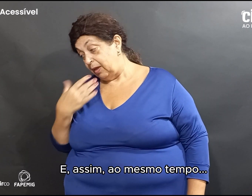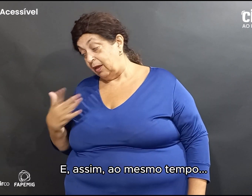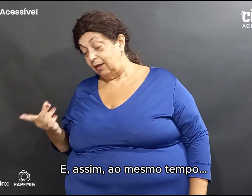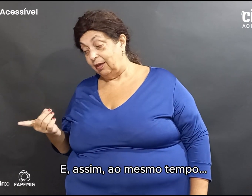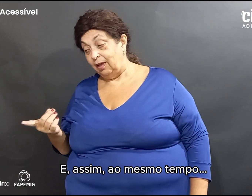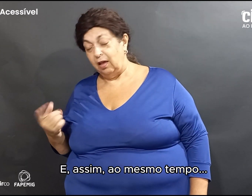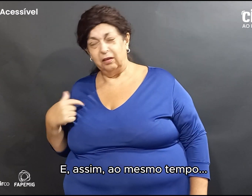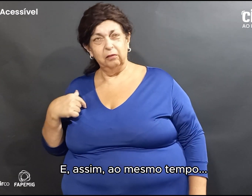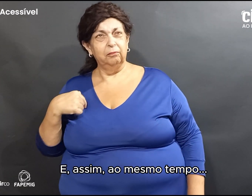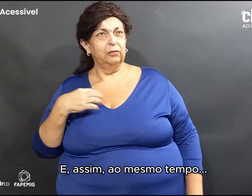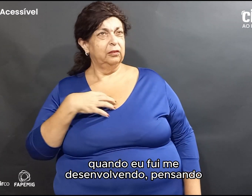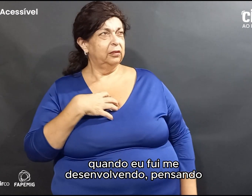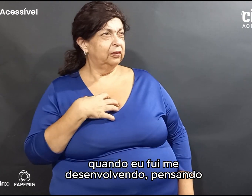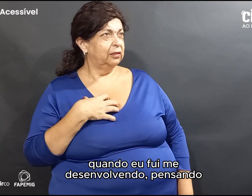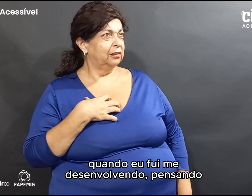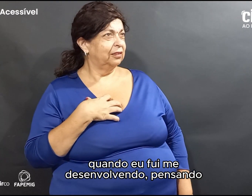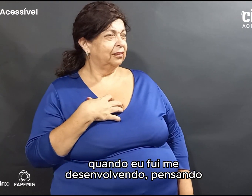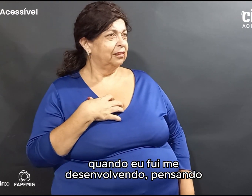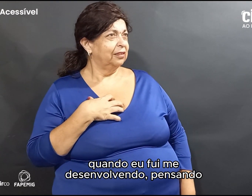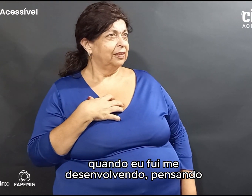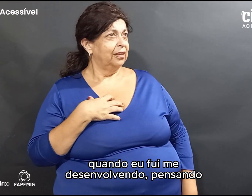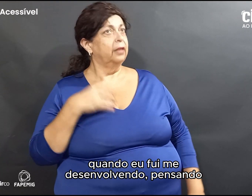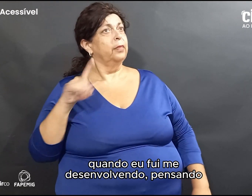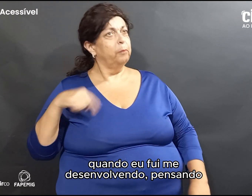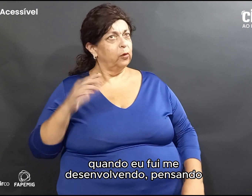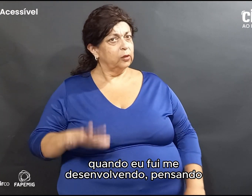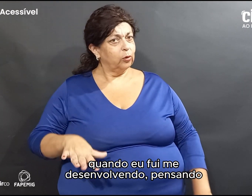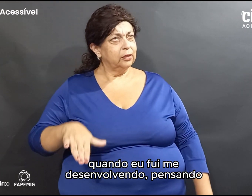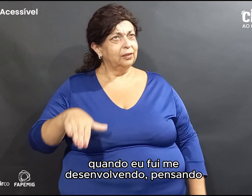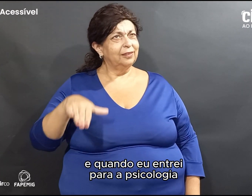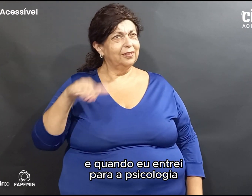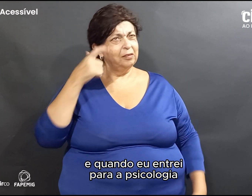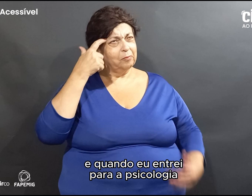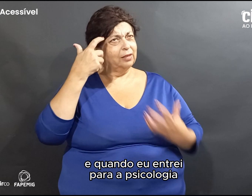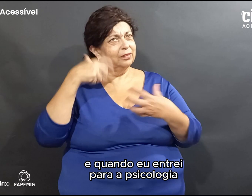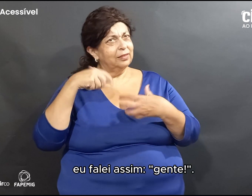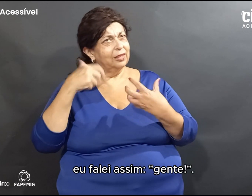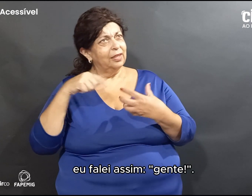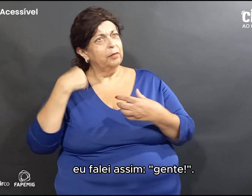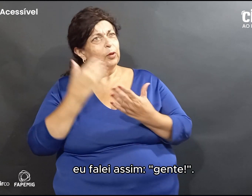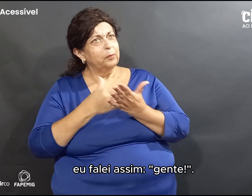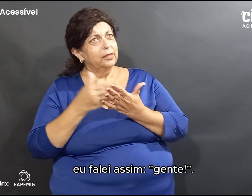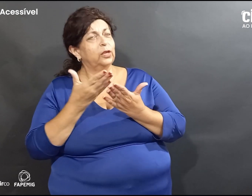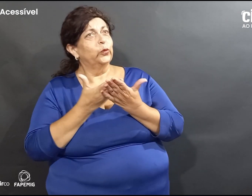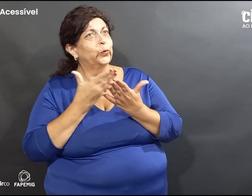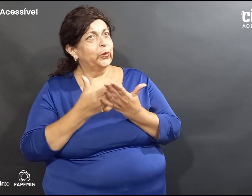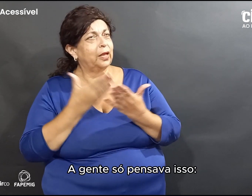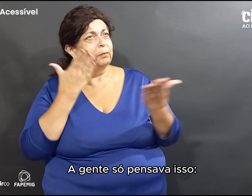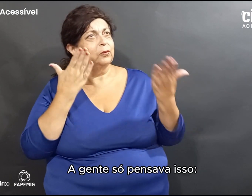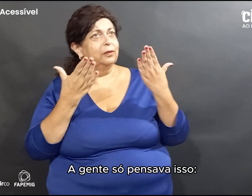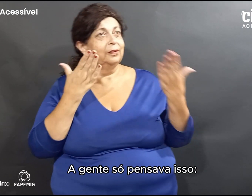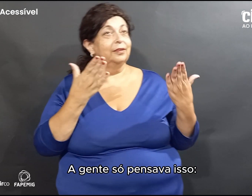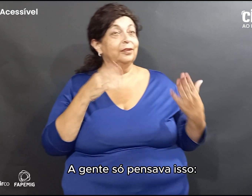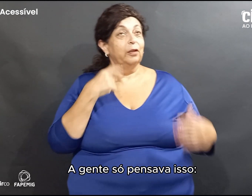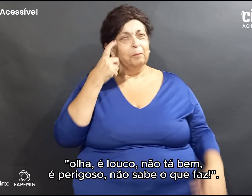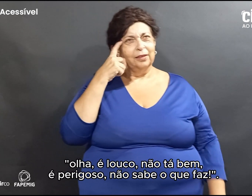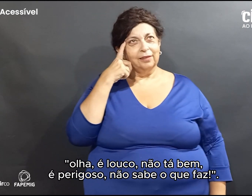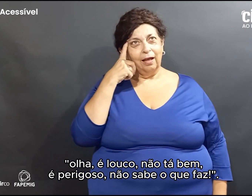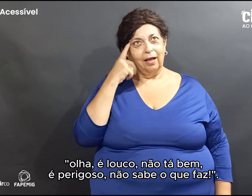assim, aí ao mesmo tempo, quando eu fui me desenvolvendo, né, pensando, e quando entrei pra psicologia, eu falei assim, gente, a gente só pensava isso, olha, é louco,